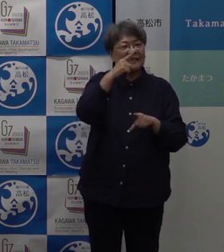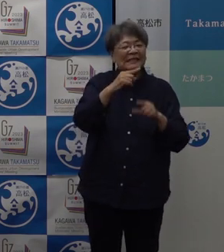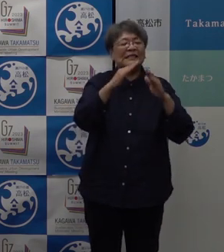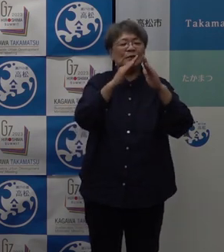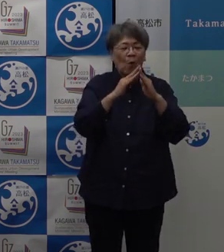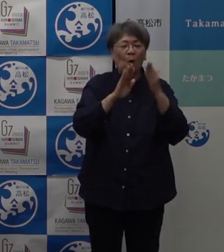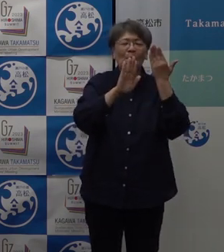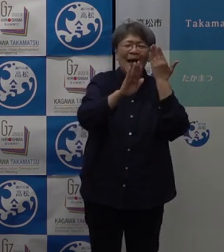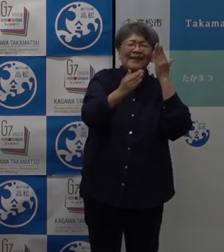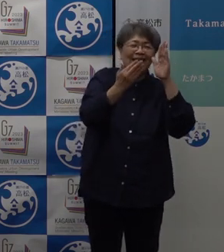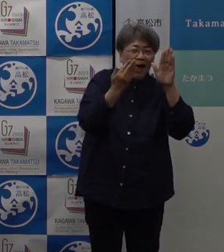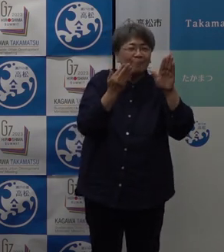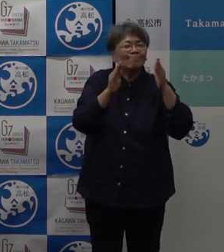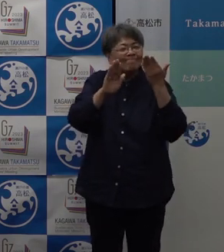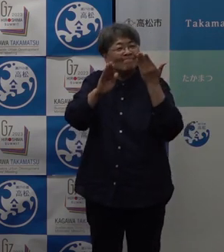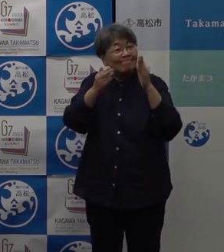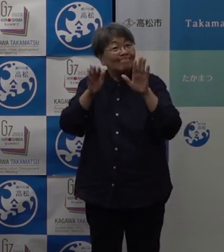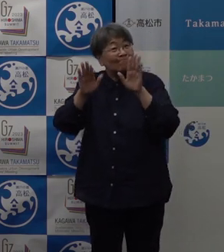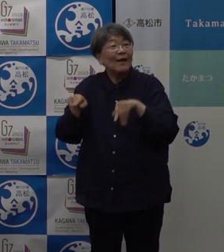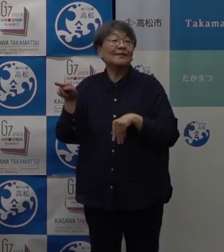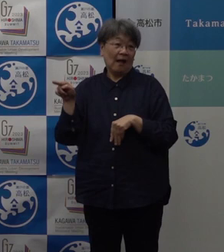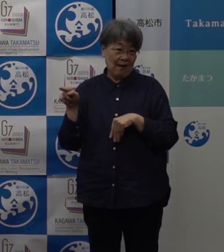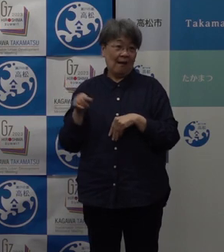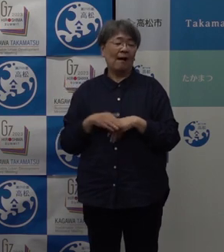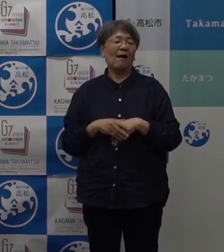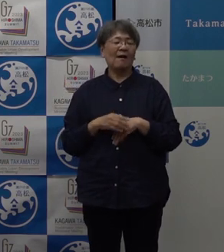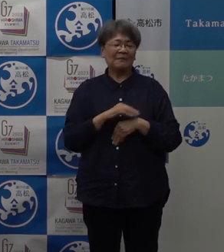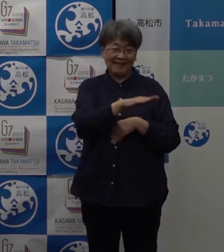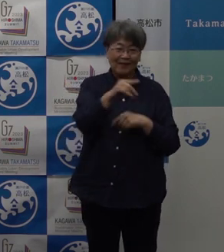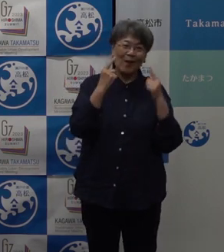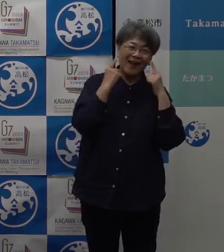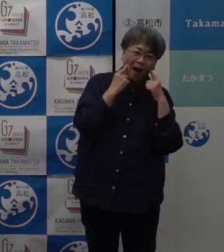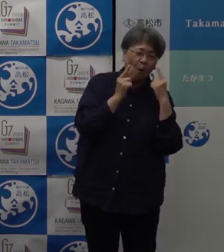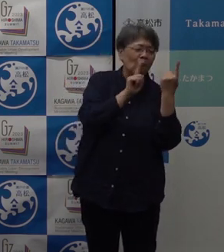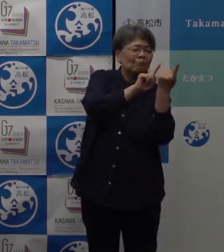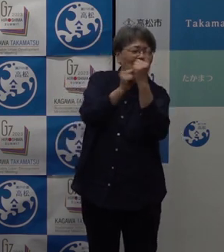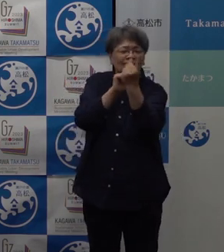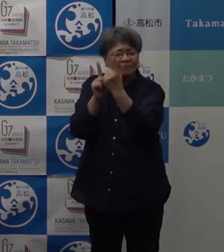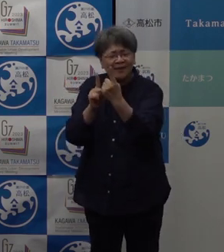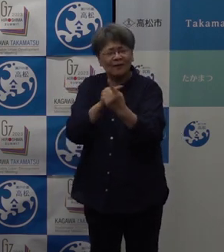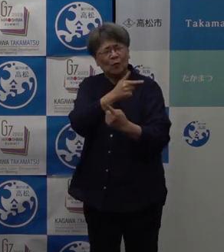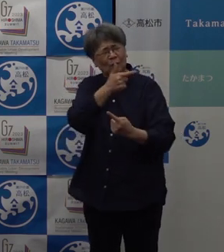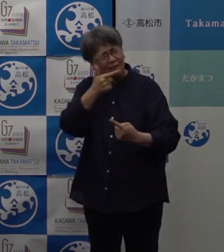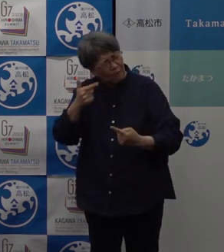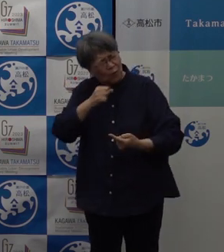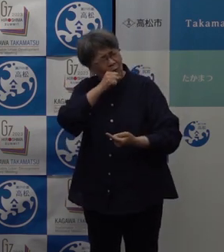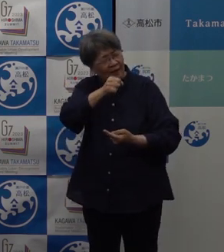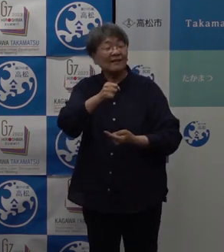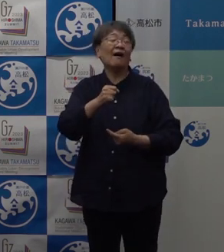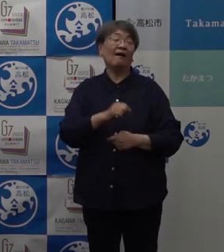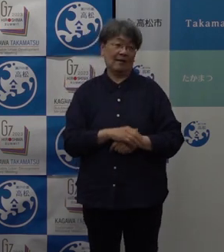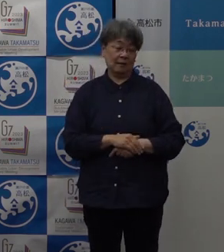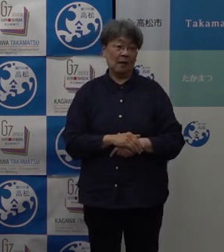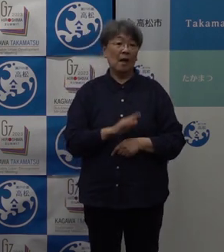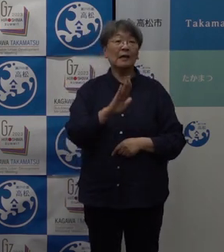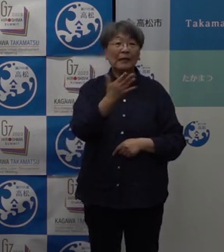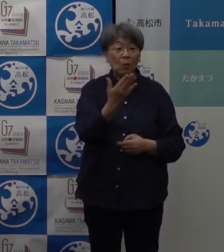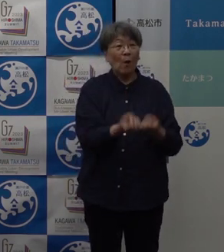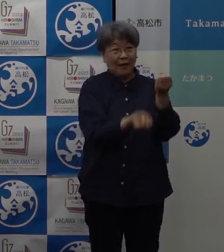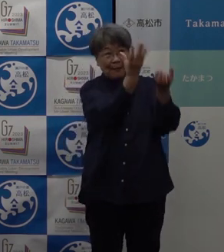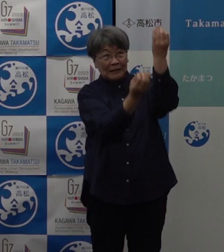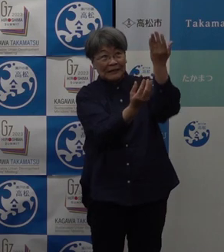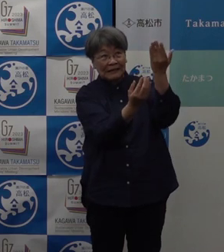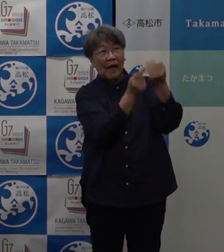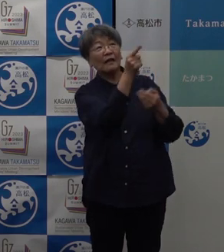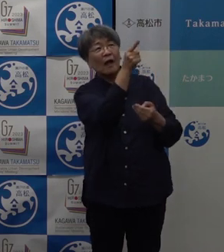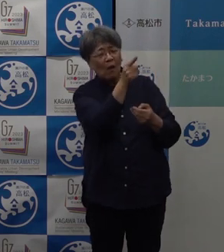、皆さんの楽しそうな笑顔を見まして、開催してよかったなという思いでございました。ただ花火大会は